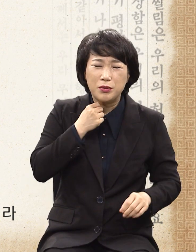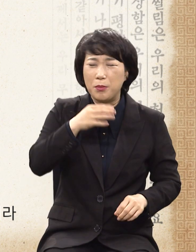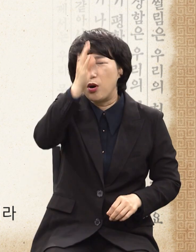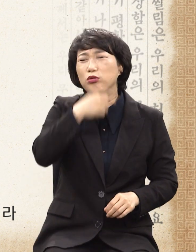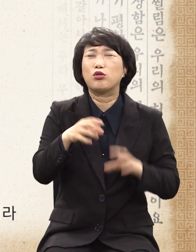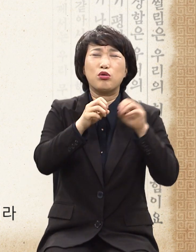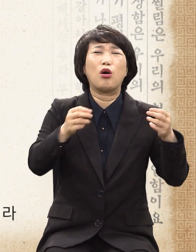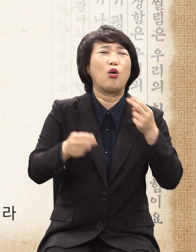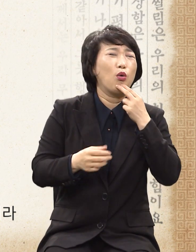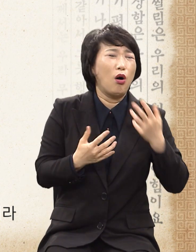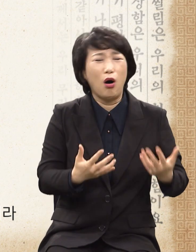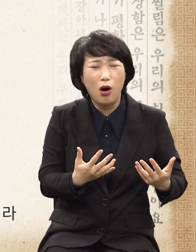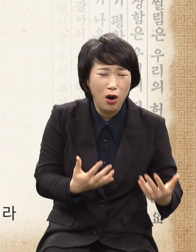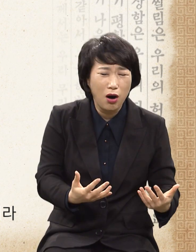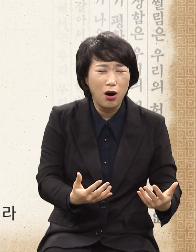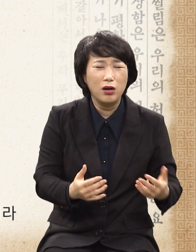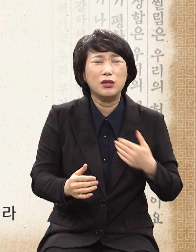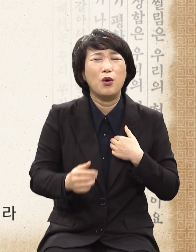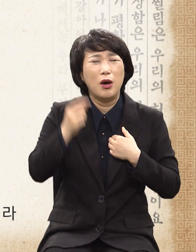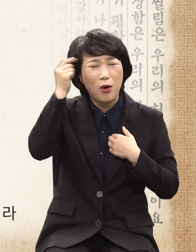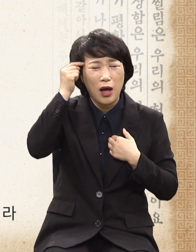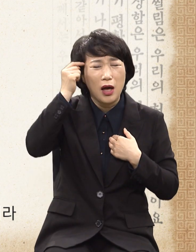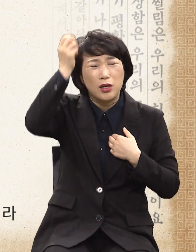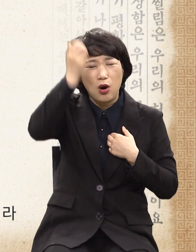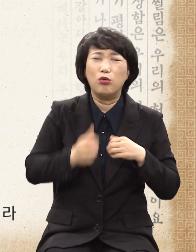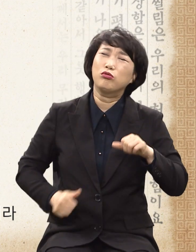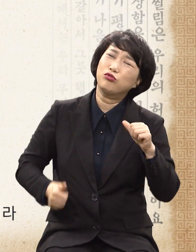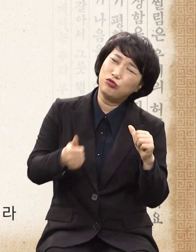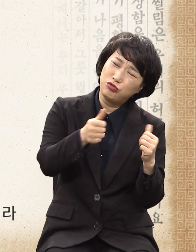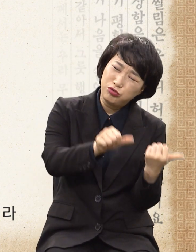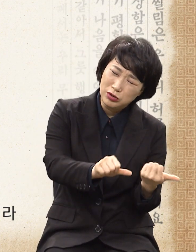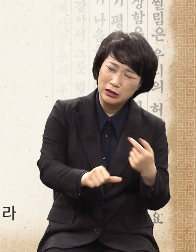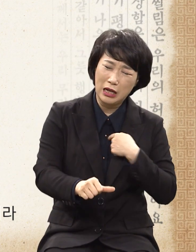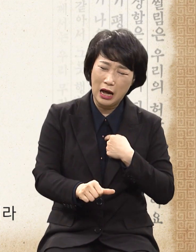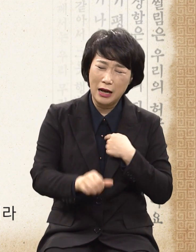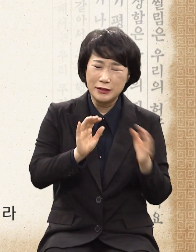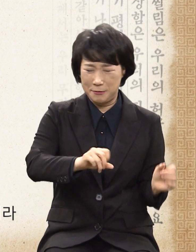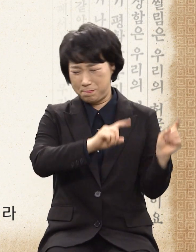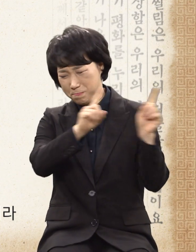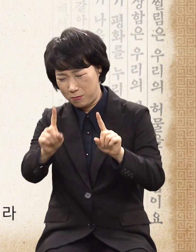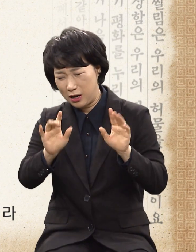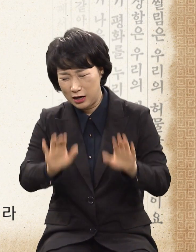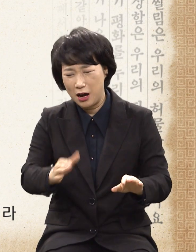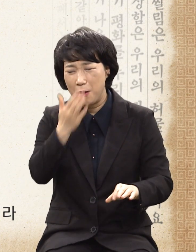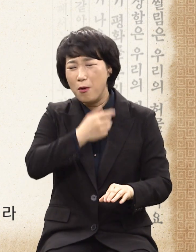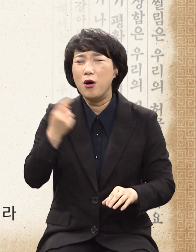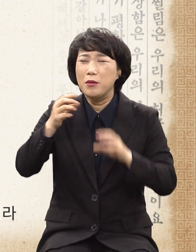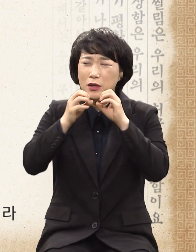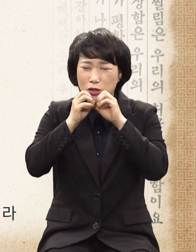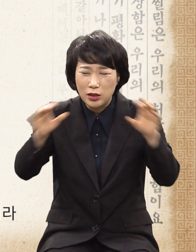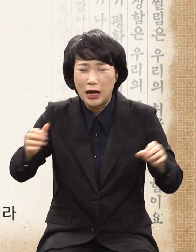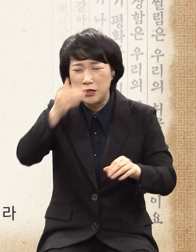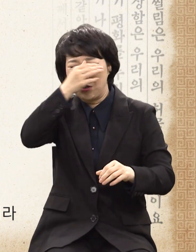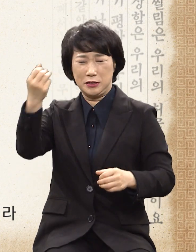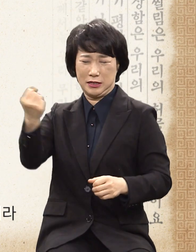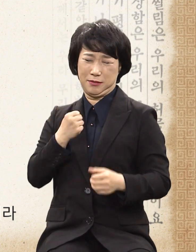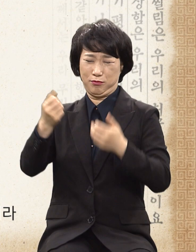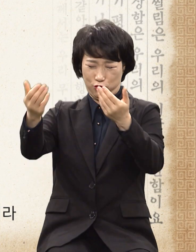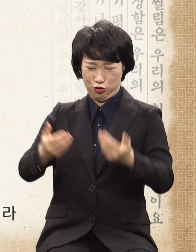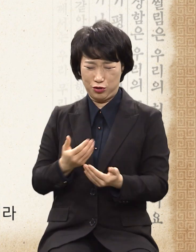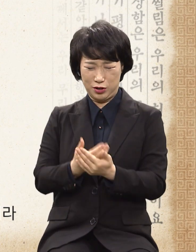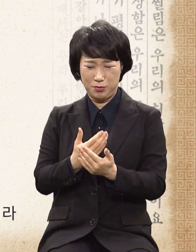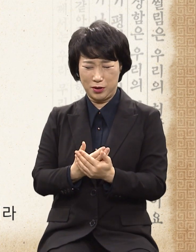수가 없습니다. 영적으로 죽어나자 빠졌습니다. 살려서 복음을 전할 청년의 기력을 주시기를